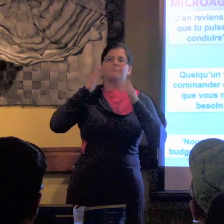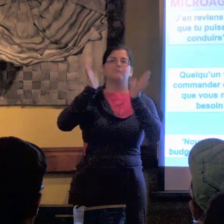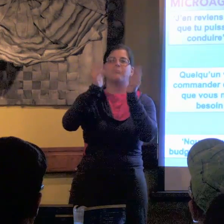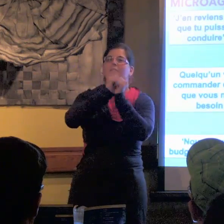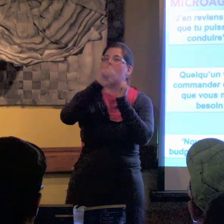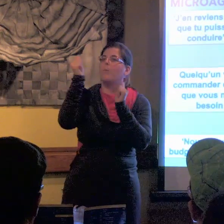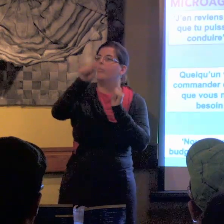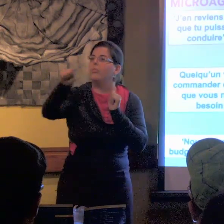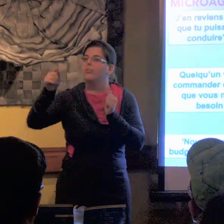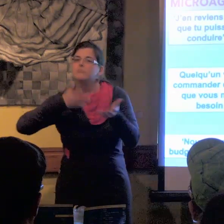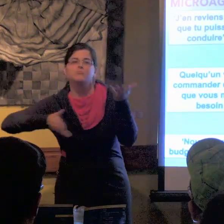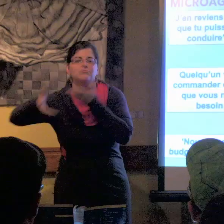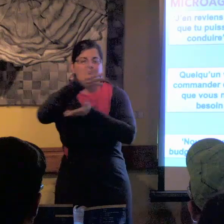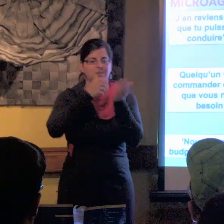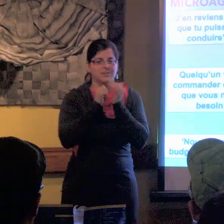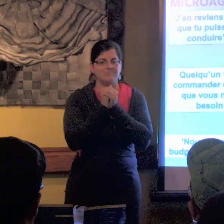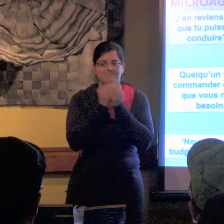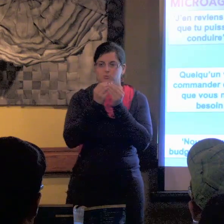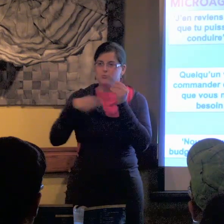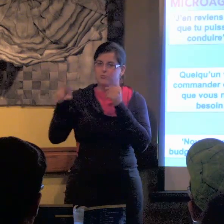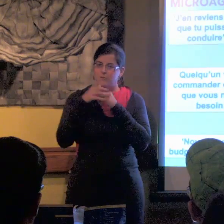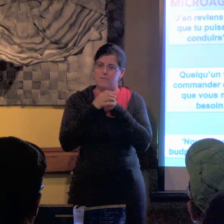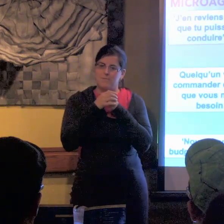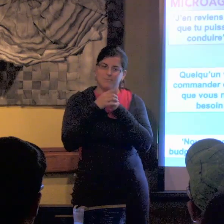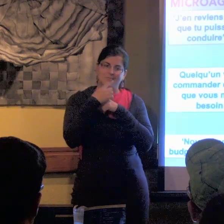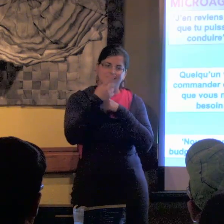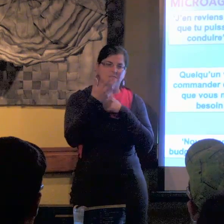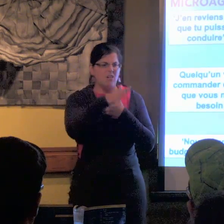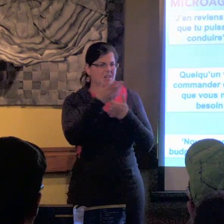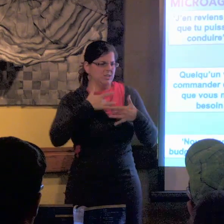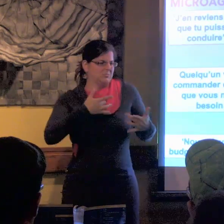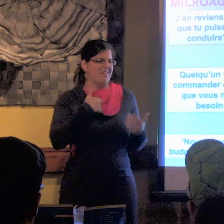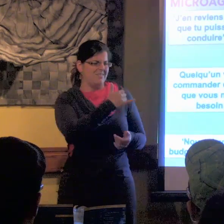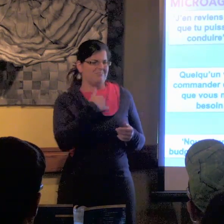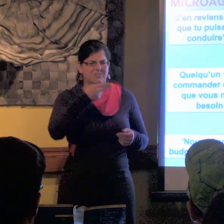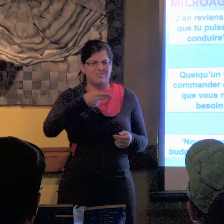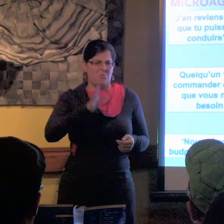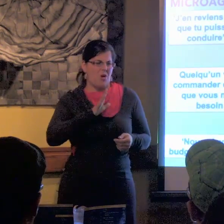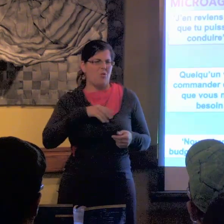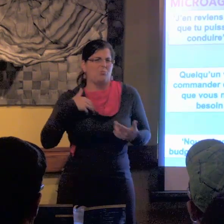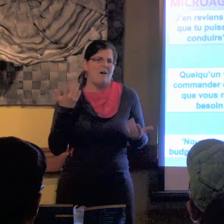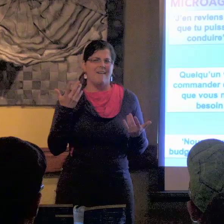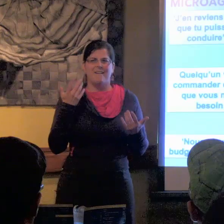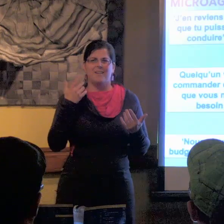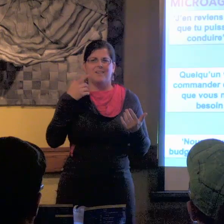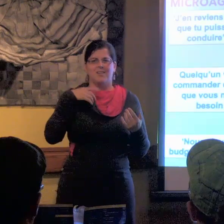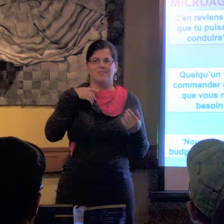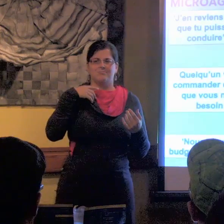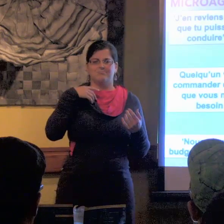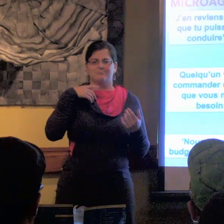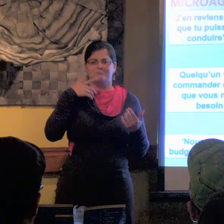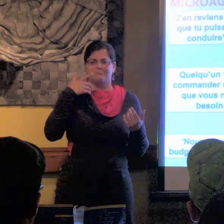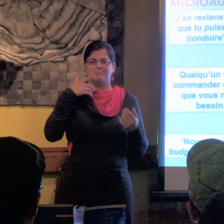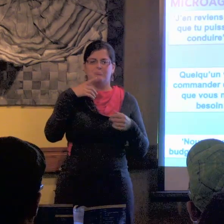Lors de certains échanges, quelquefois, certains vont nous